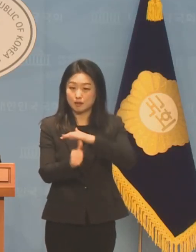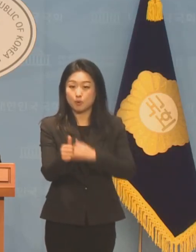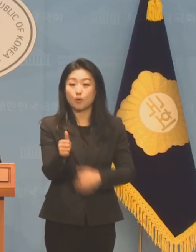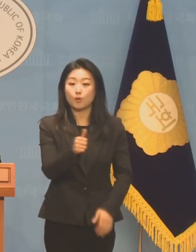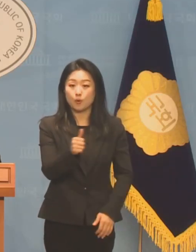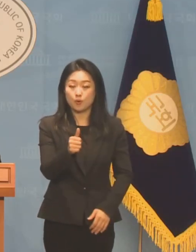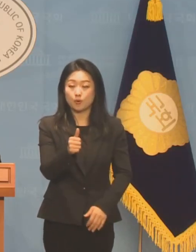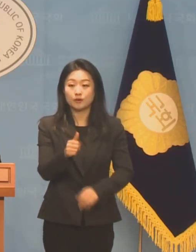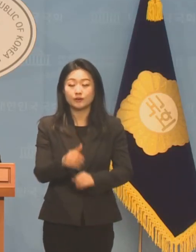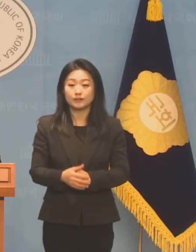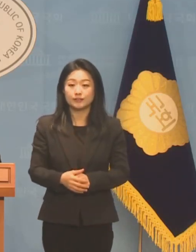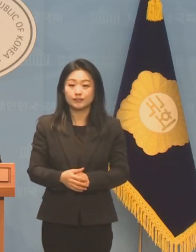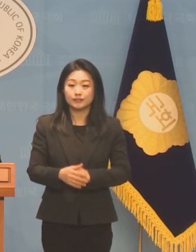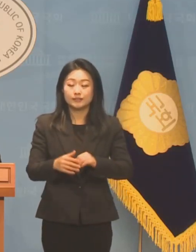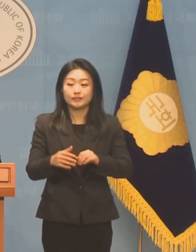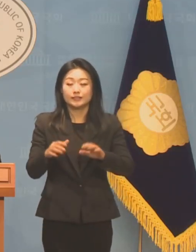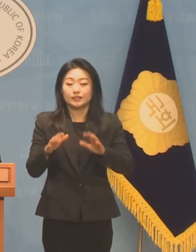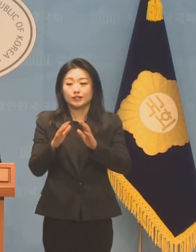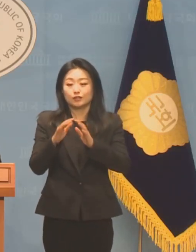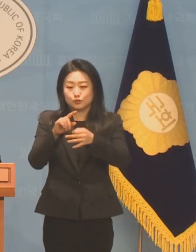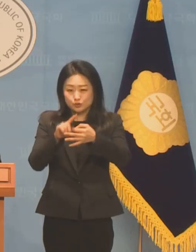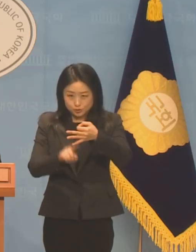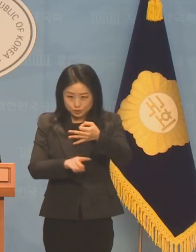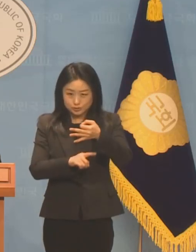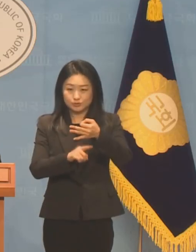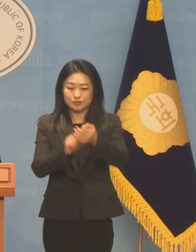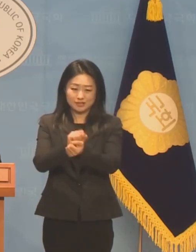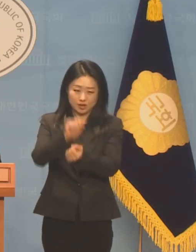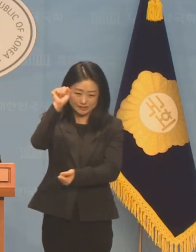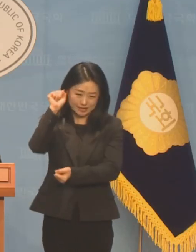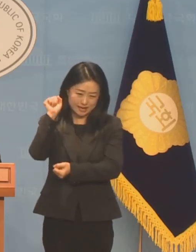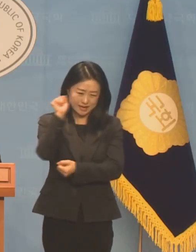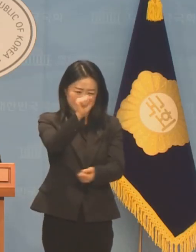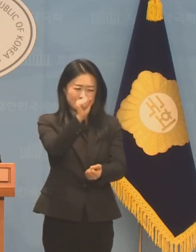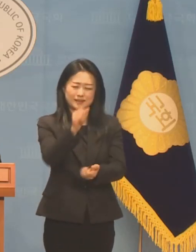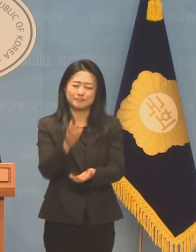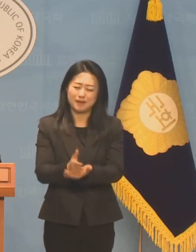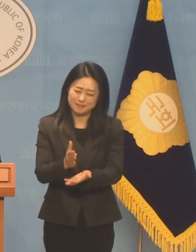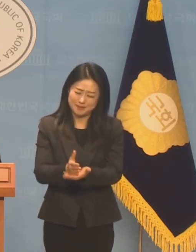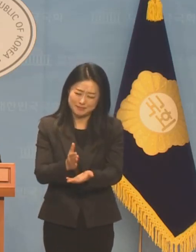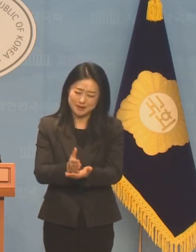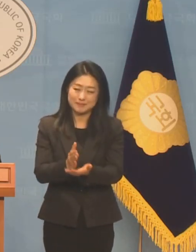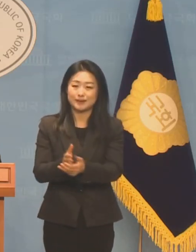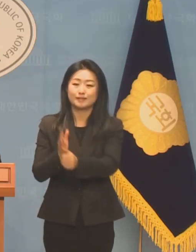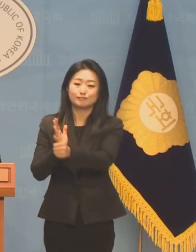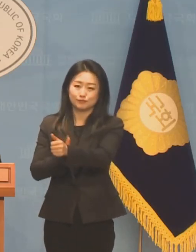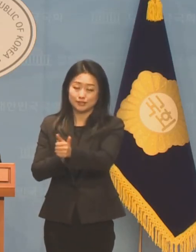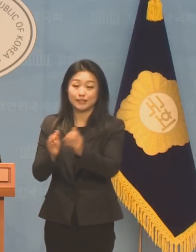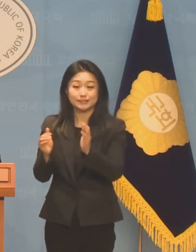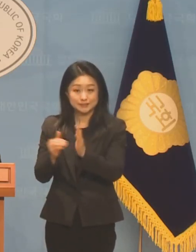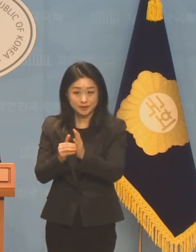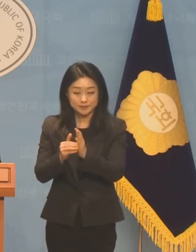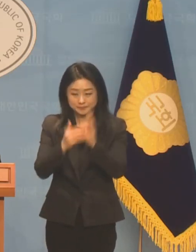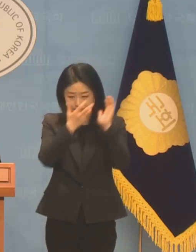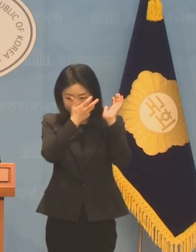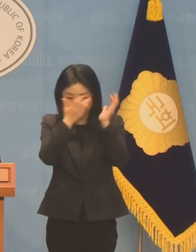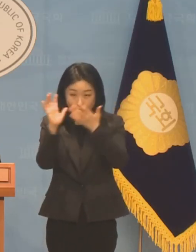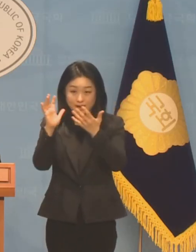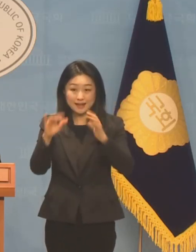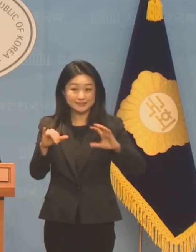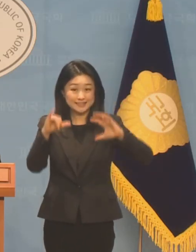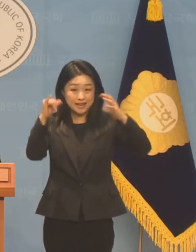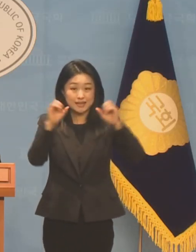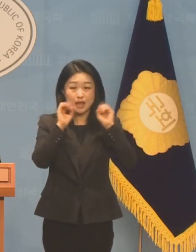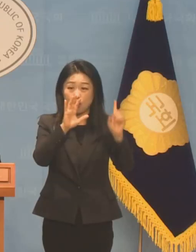전 세계에 선전하냐며 윤석열 영장 집행을 이쯤에서 포기하라고 합니다. 혼란상을 전